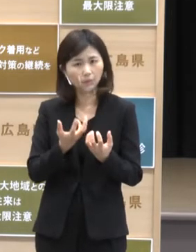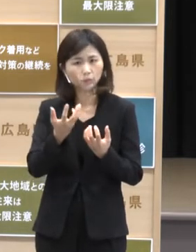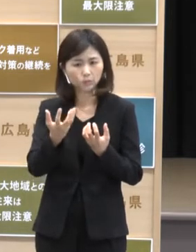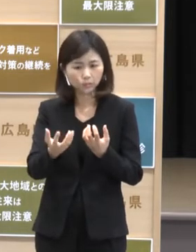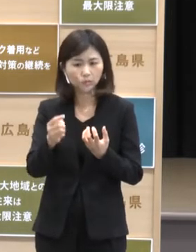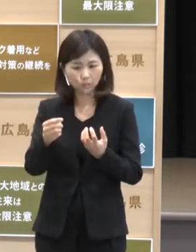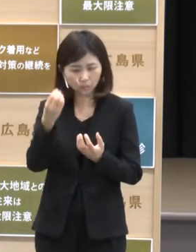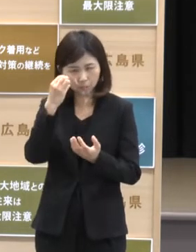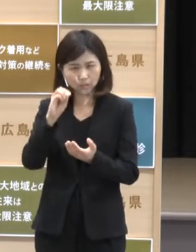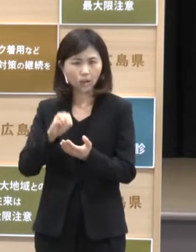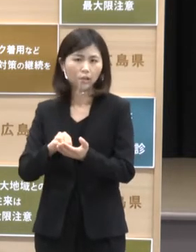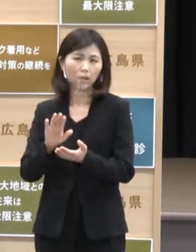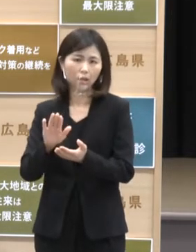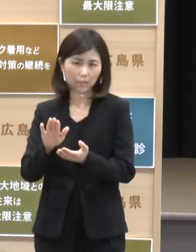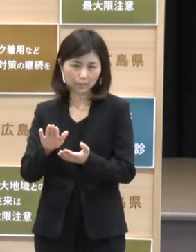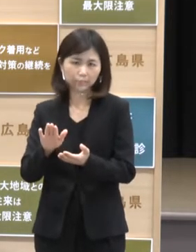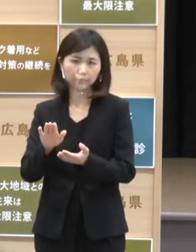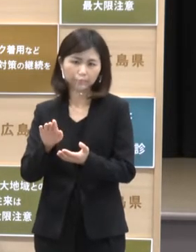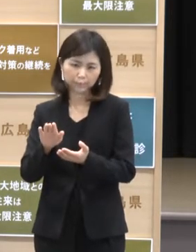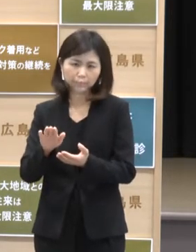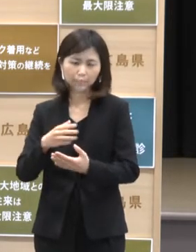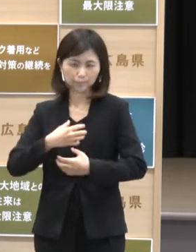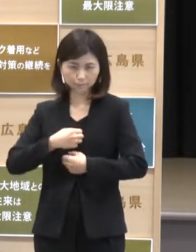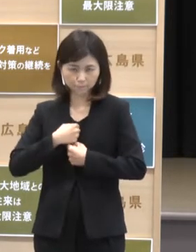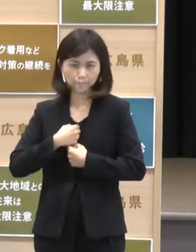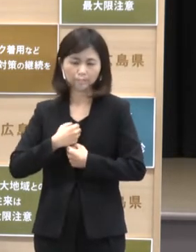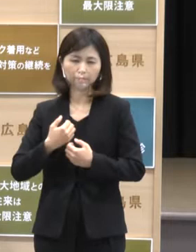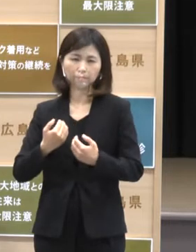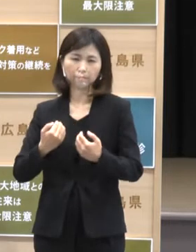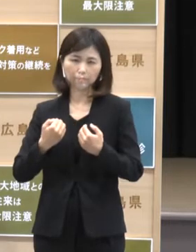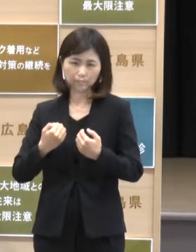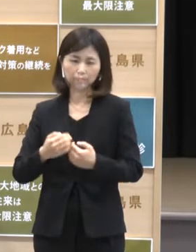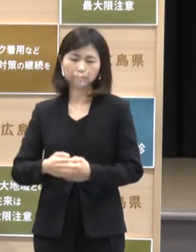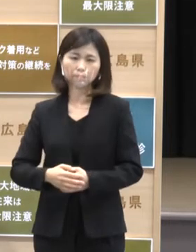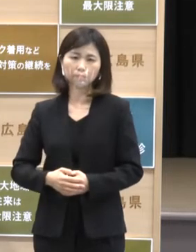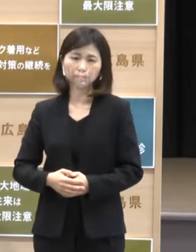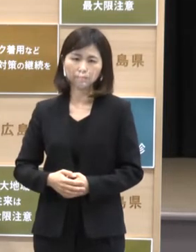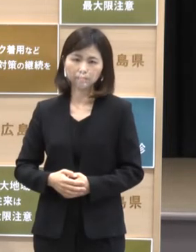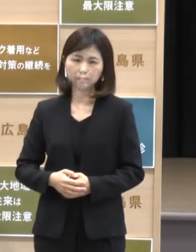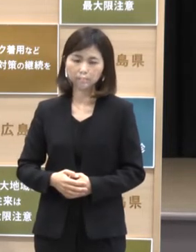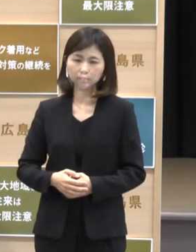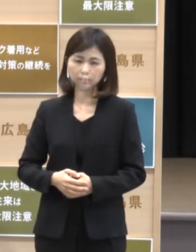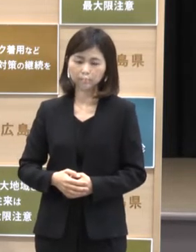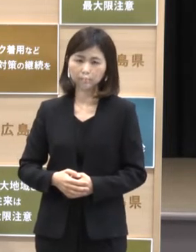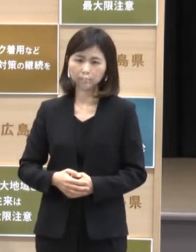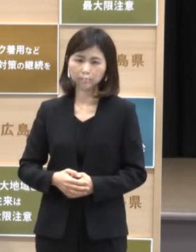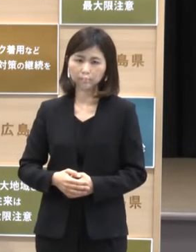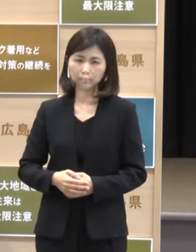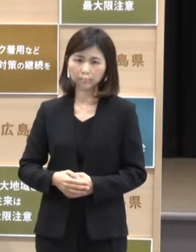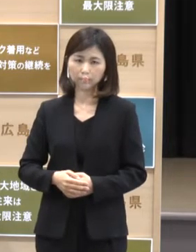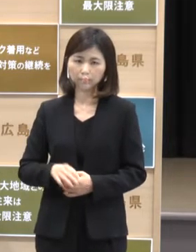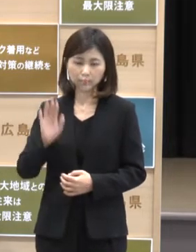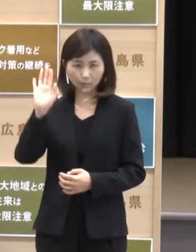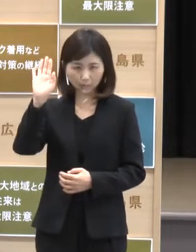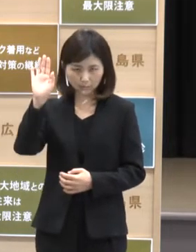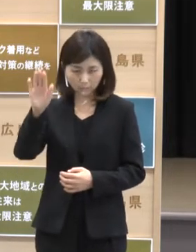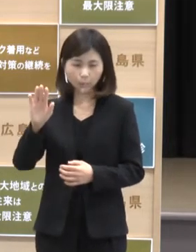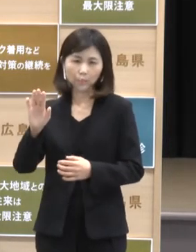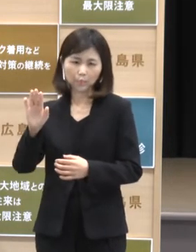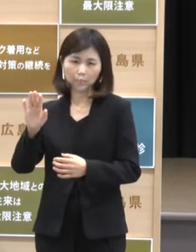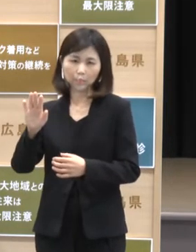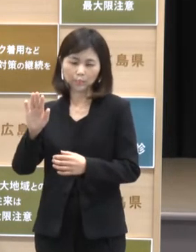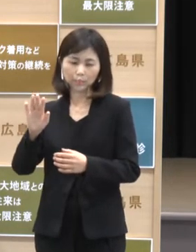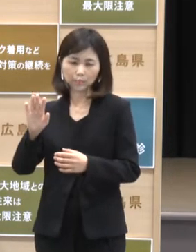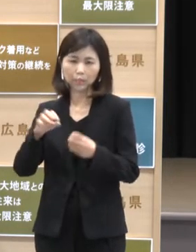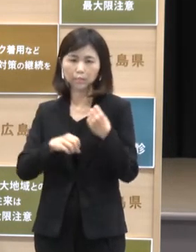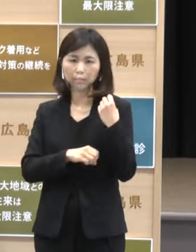されたりしてますので、予断を許さないという状況だと思います。まあ、そういう意味では、あの引き続きですね、基本的な感